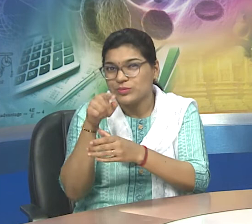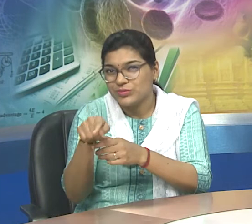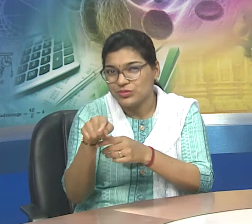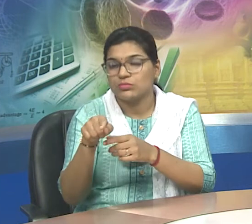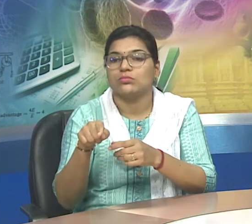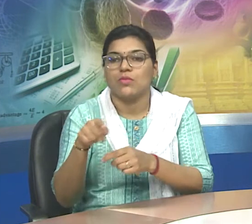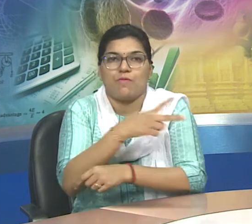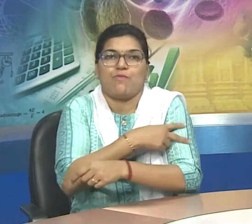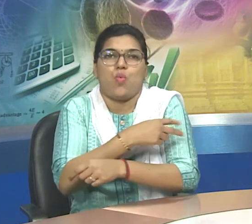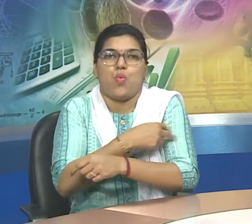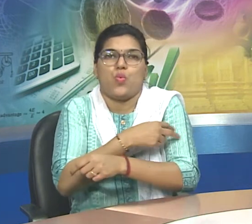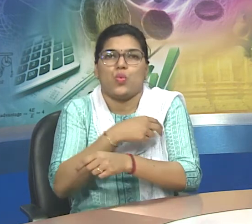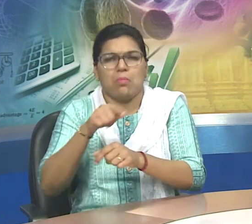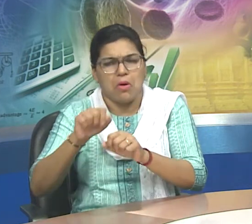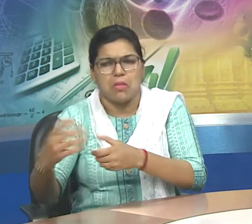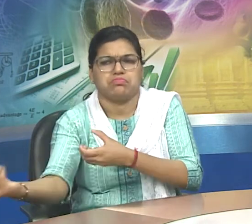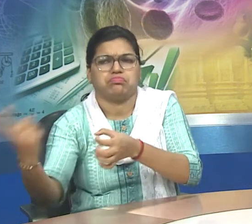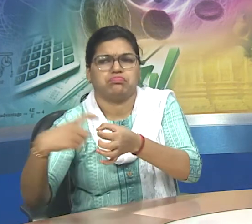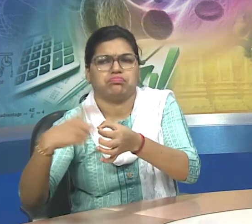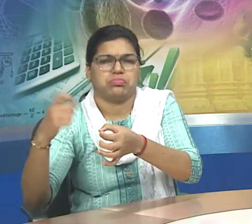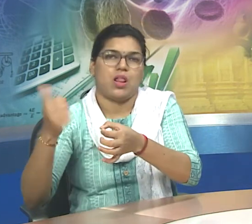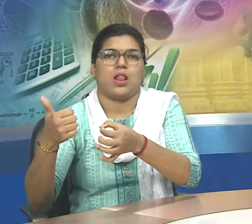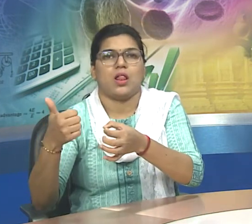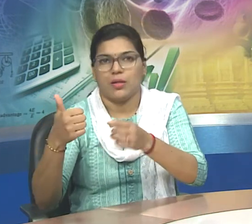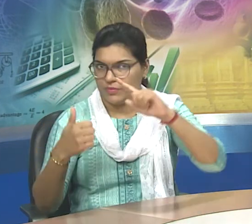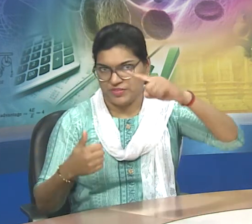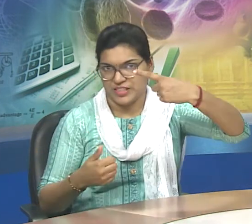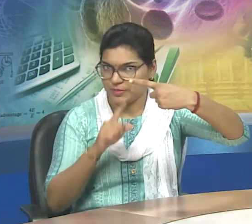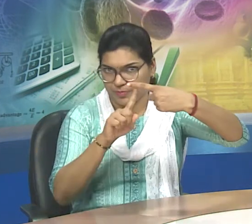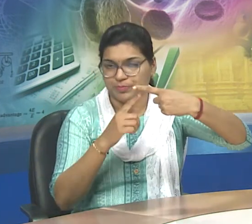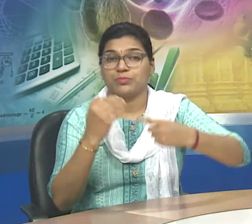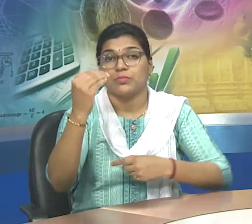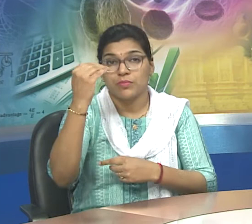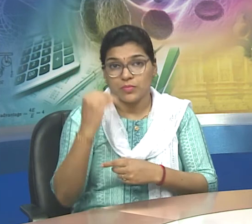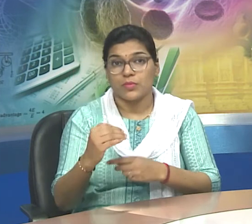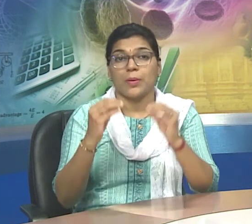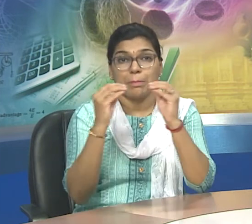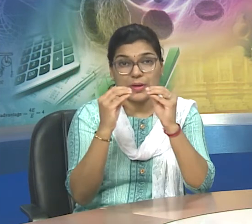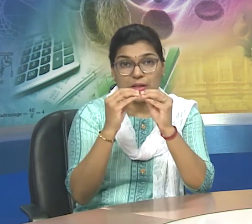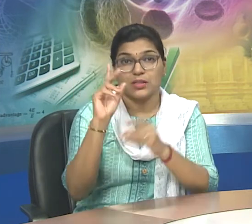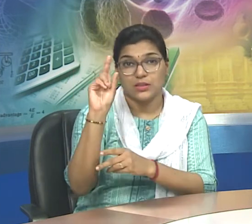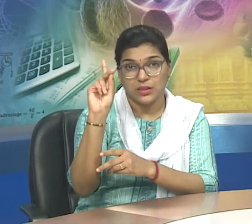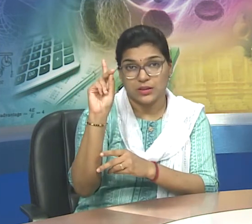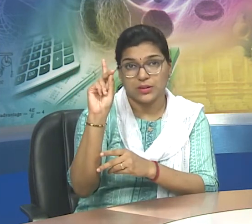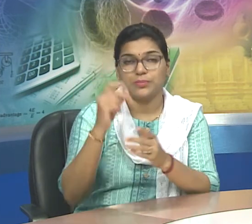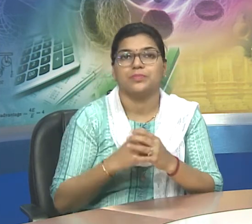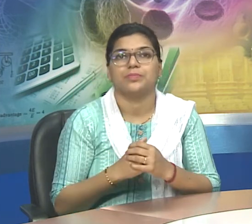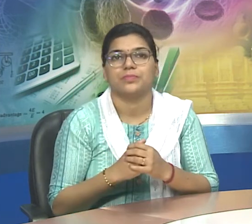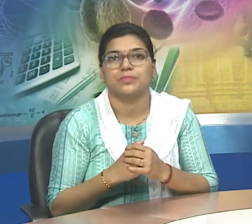जो स्टेट के मेंबर हैं उनका इसमें शामिल होना ज़रूरी है और जो बाकी एसोसिएशन है वो इच्छा से शामिल हो सकते हैं, उनके